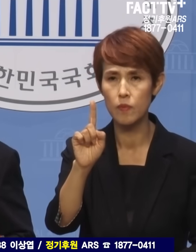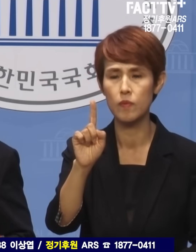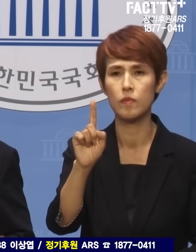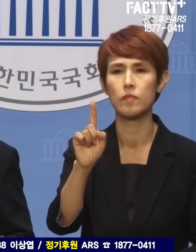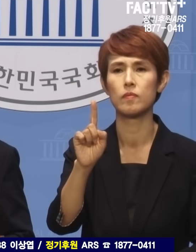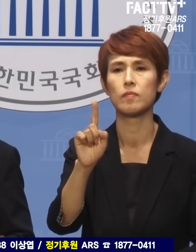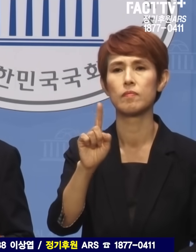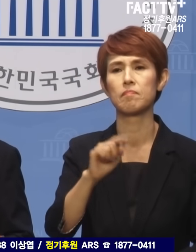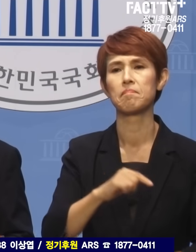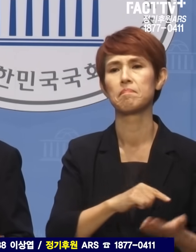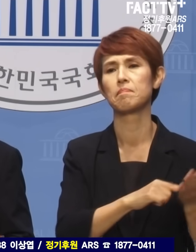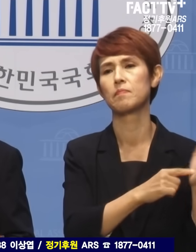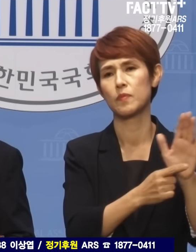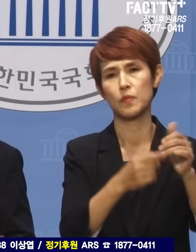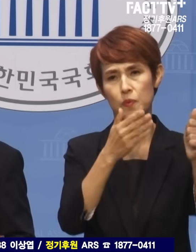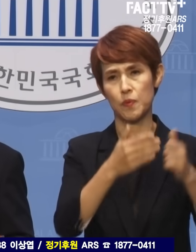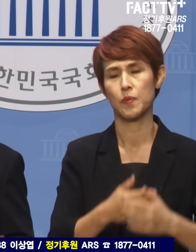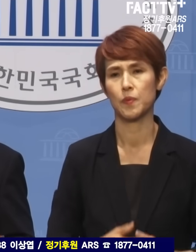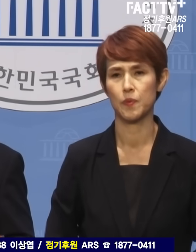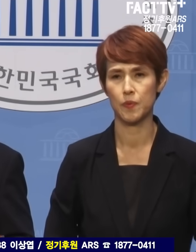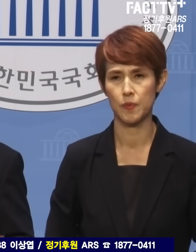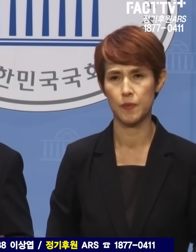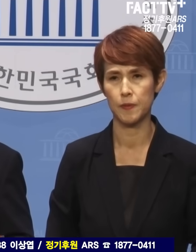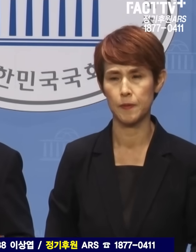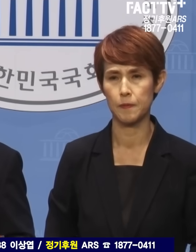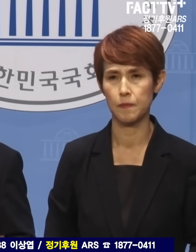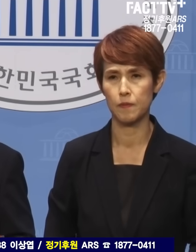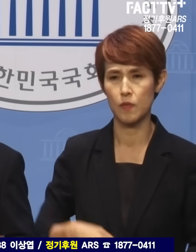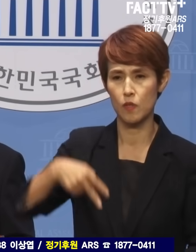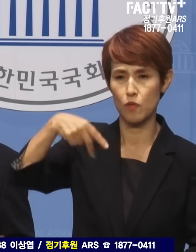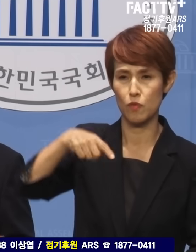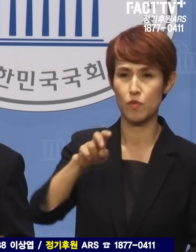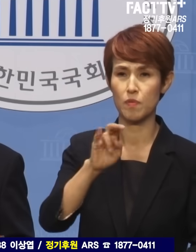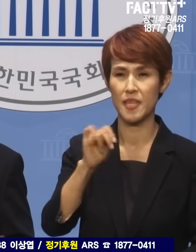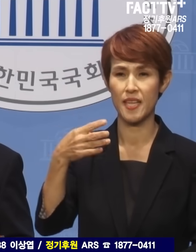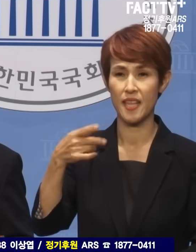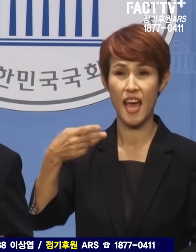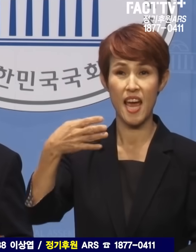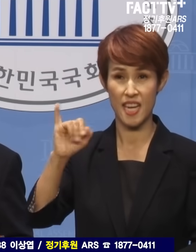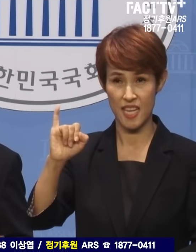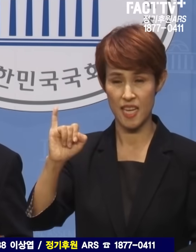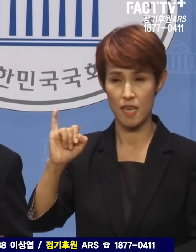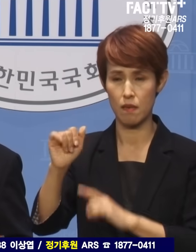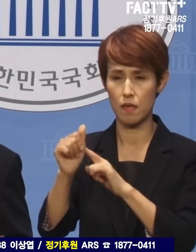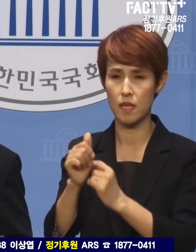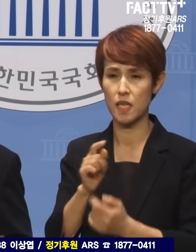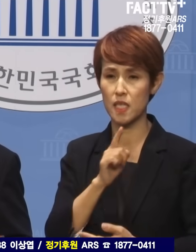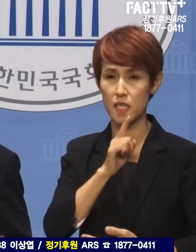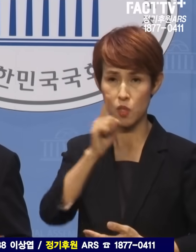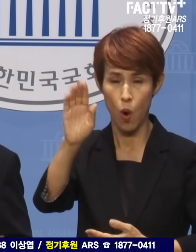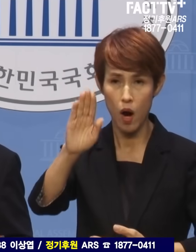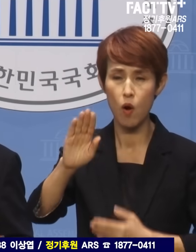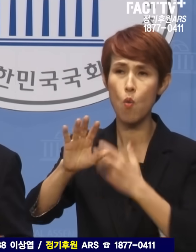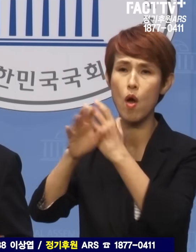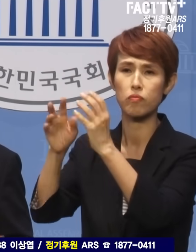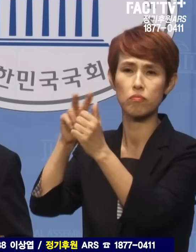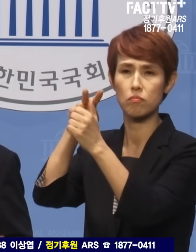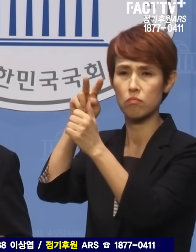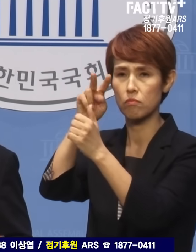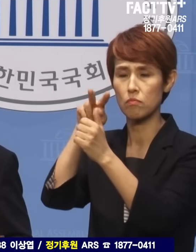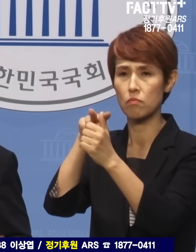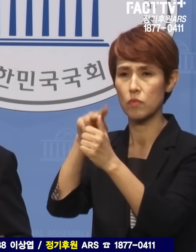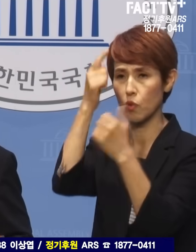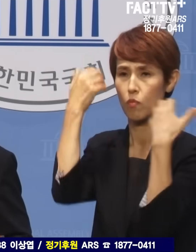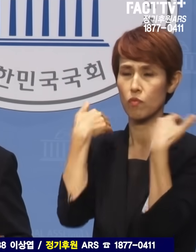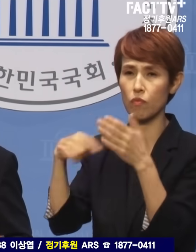잡으십시오 한편 수미 태리를 당국에 신고하지 않고 외국 정부를 위한 정보